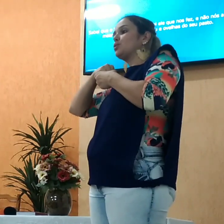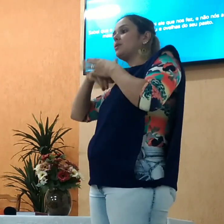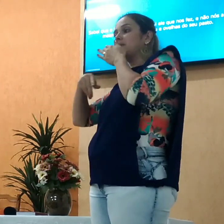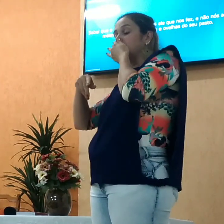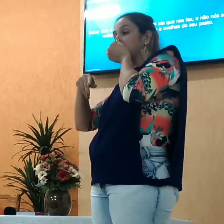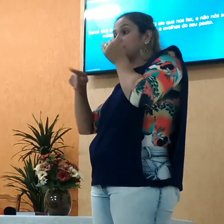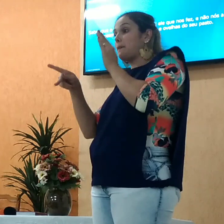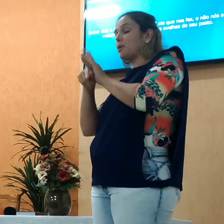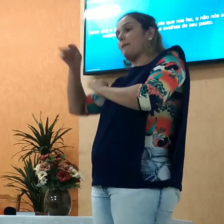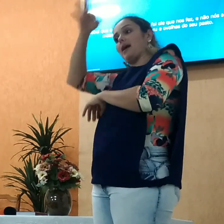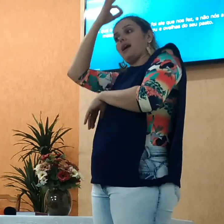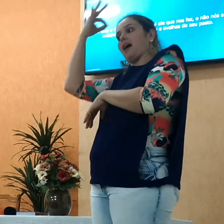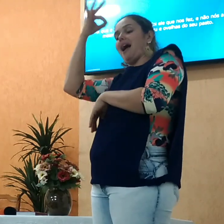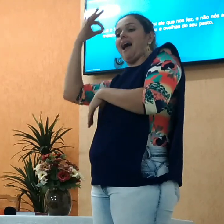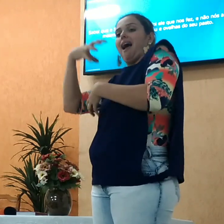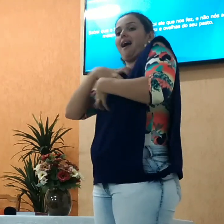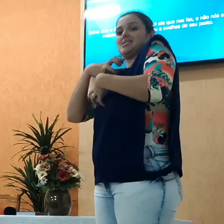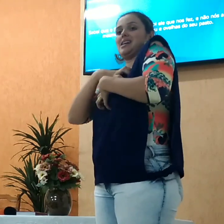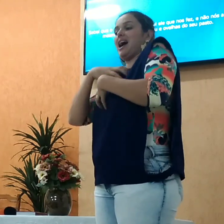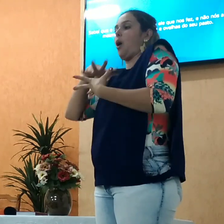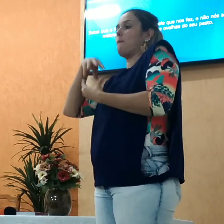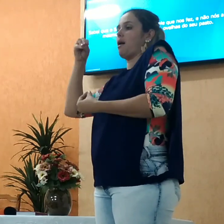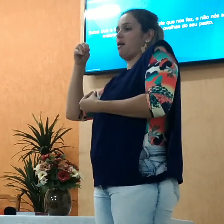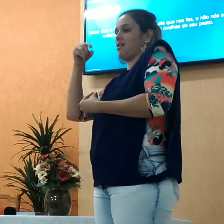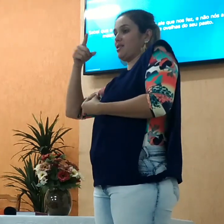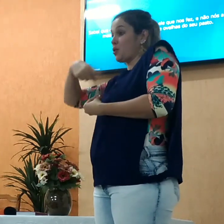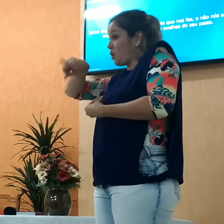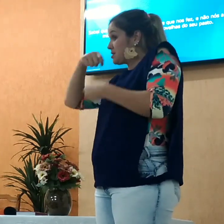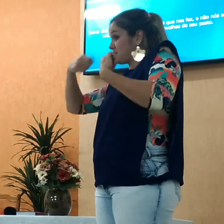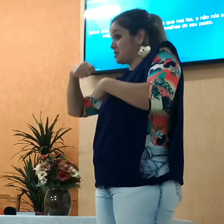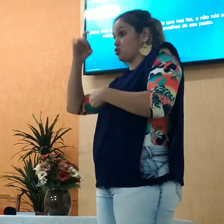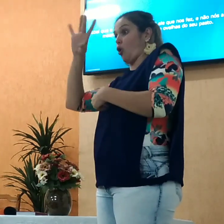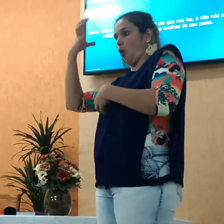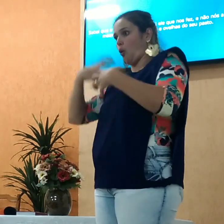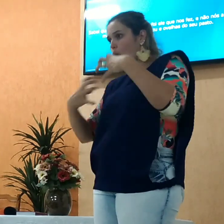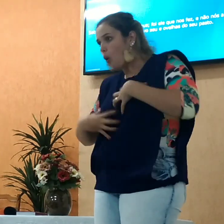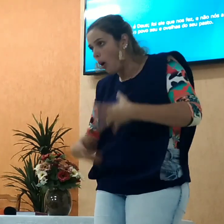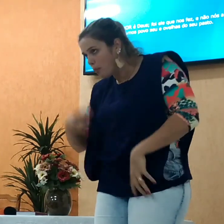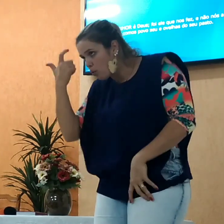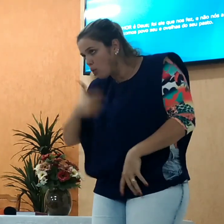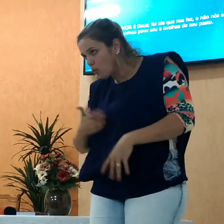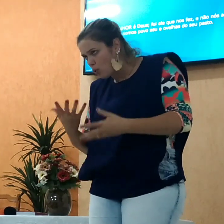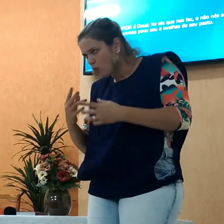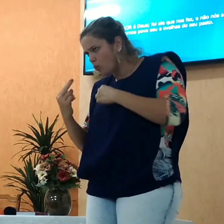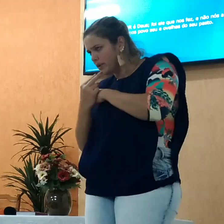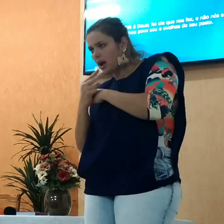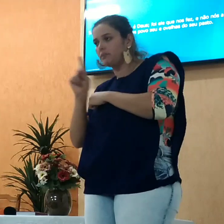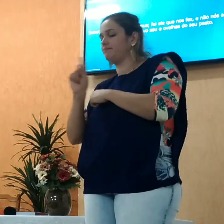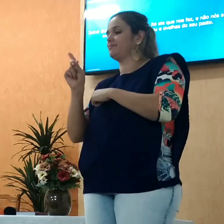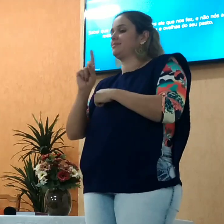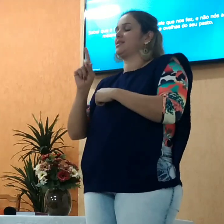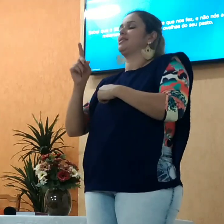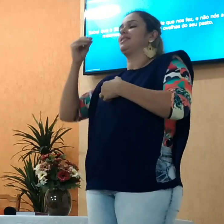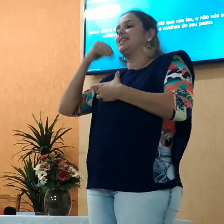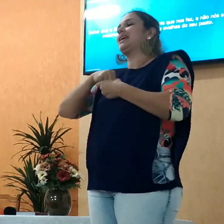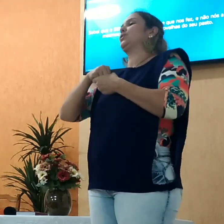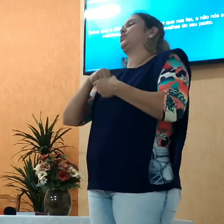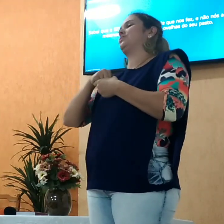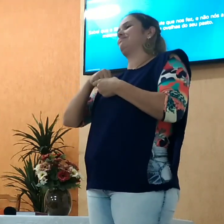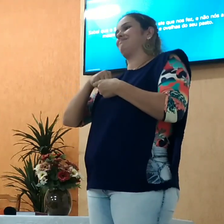não venha derrotar a nossa vida, não venha tirar a nossa alegria de agradar o Senhor como povo de